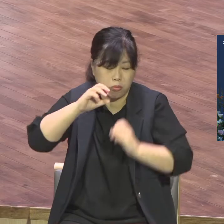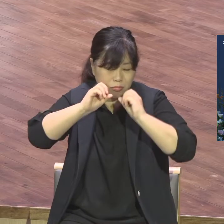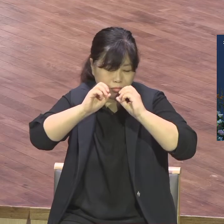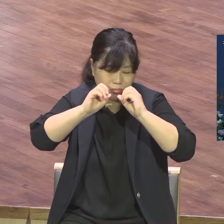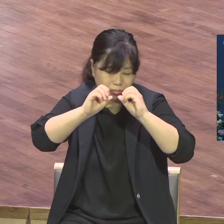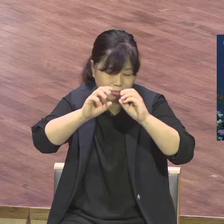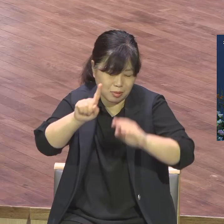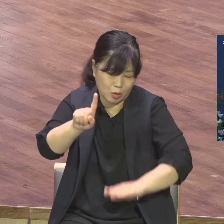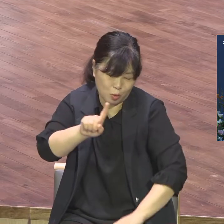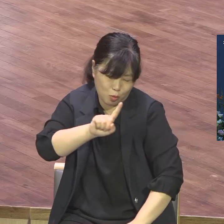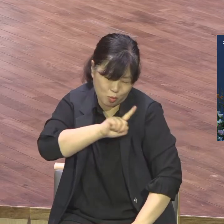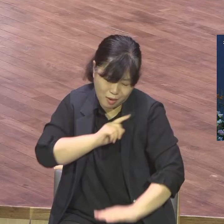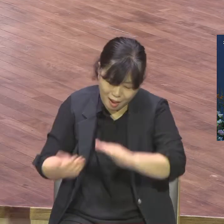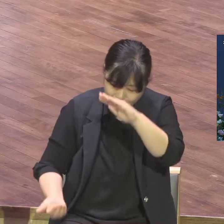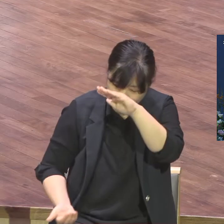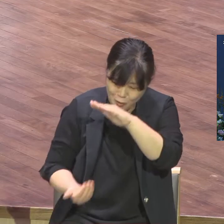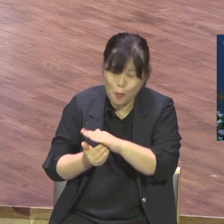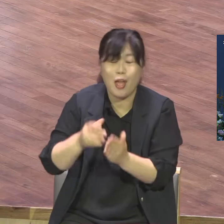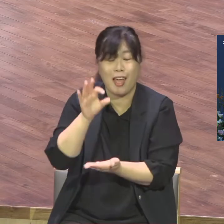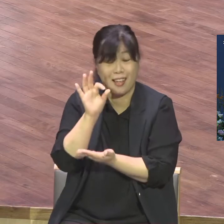내 인생의 최고의